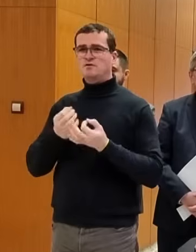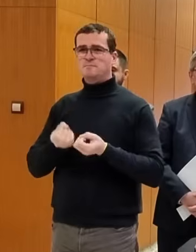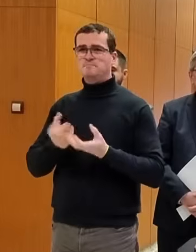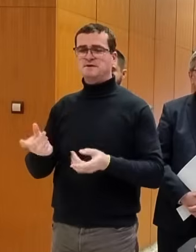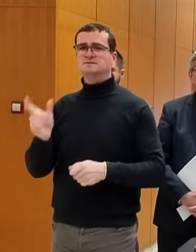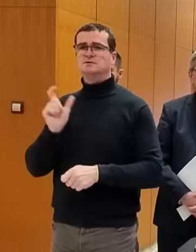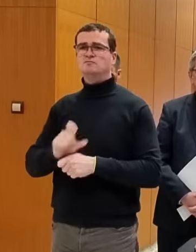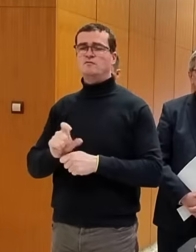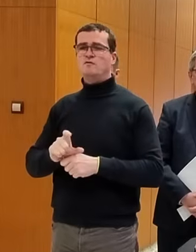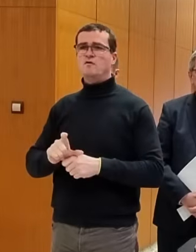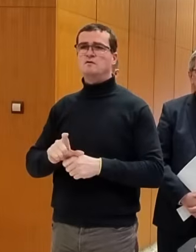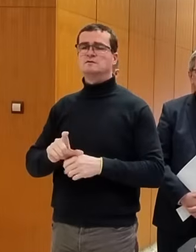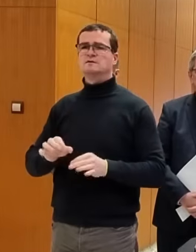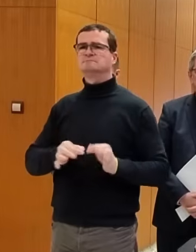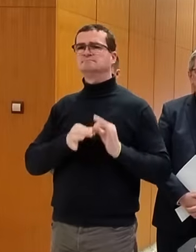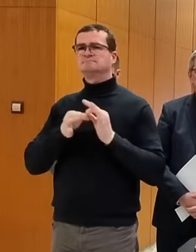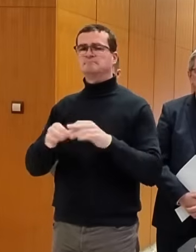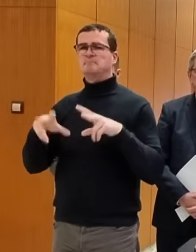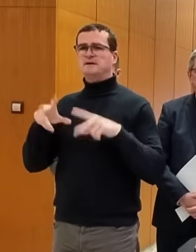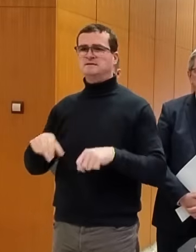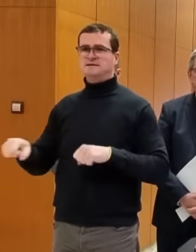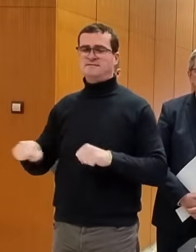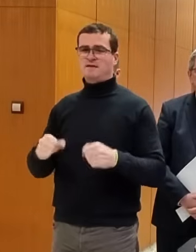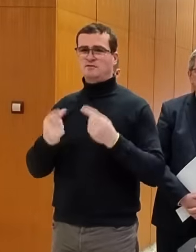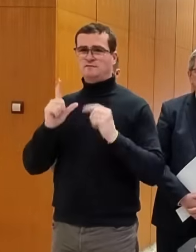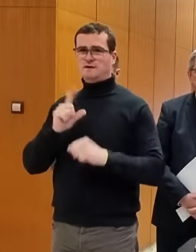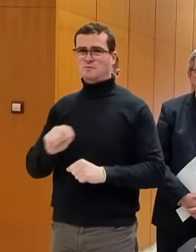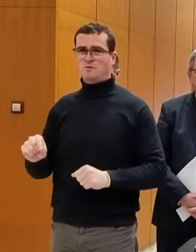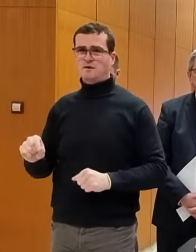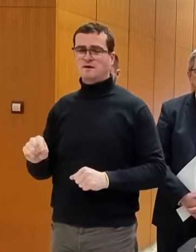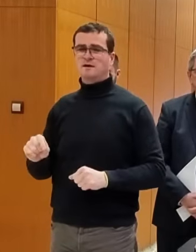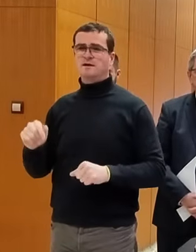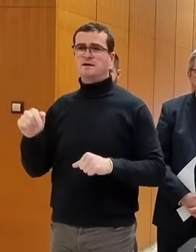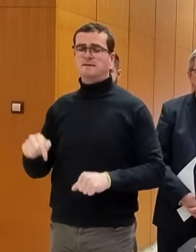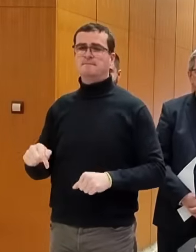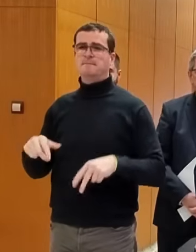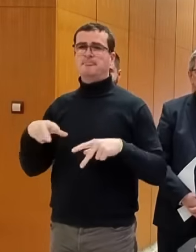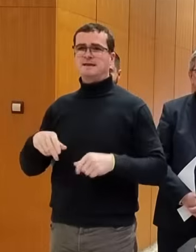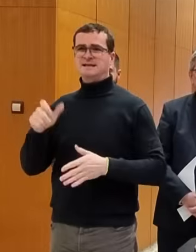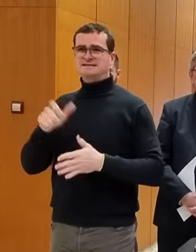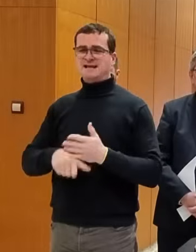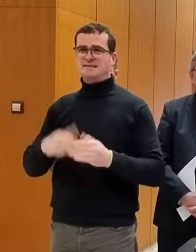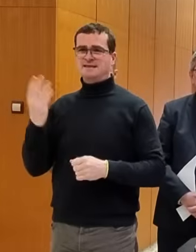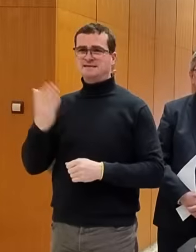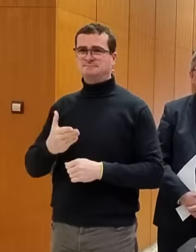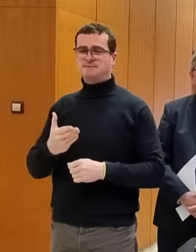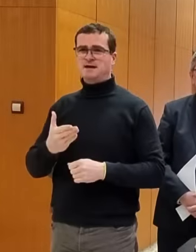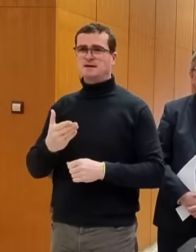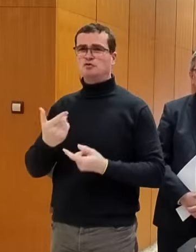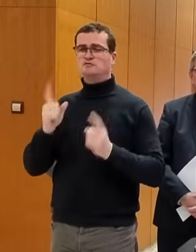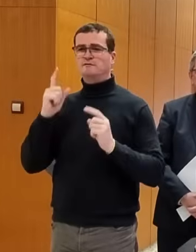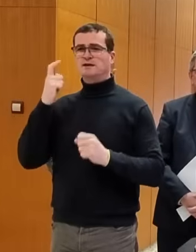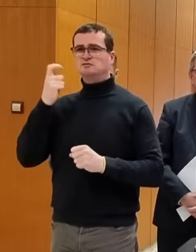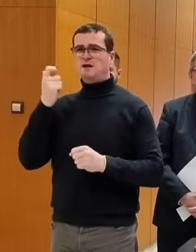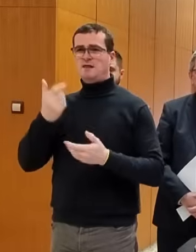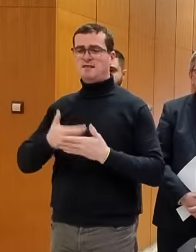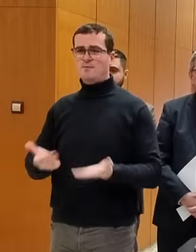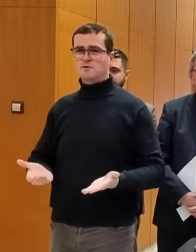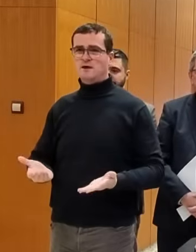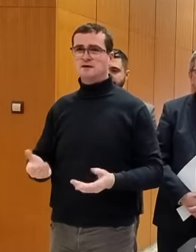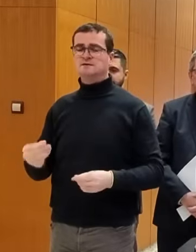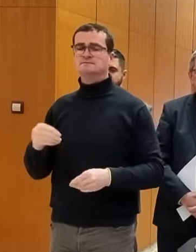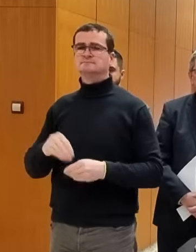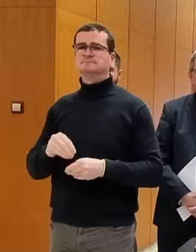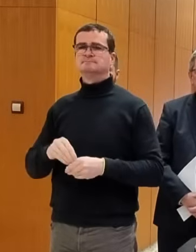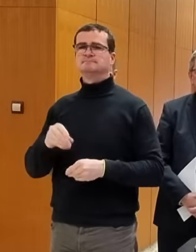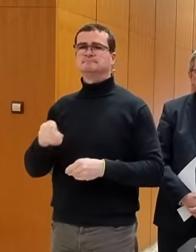postavil celou svojou váhu predsedu vlády Slovenskej republiky, aj predsedu strany Smer Slovenská sociálna demokracia